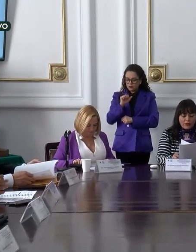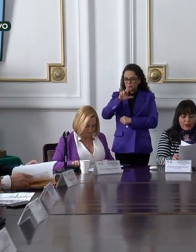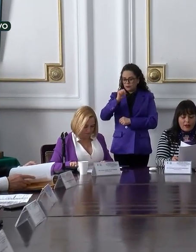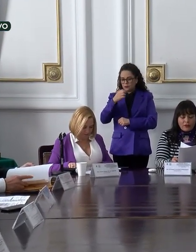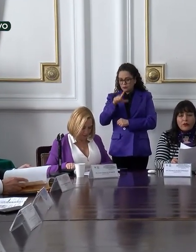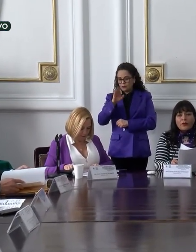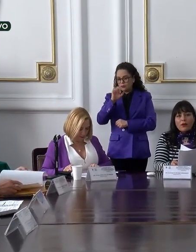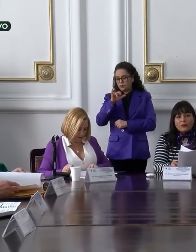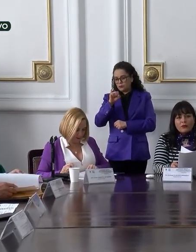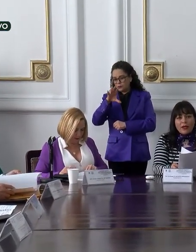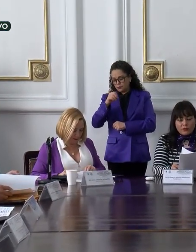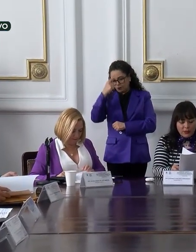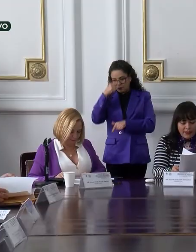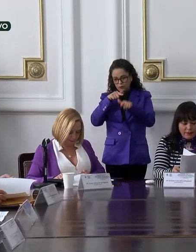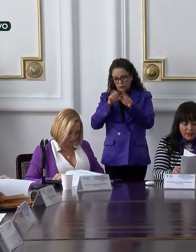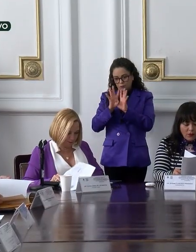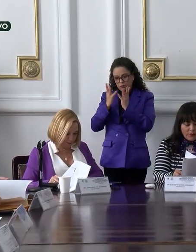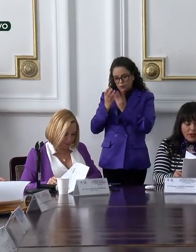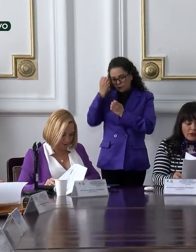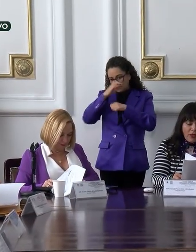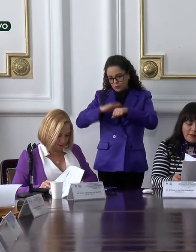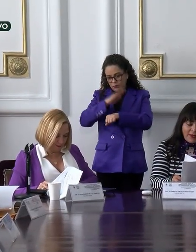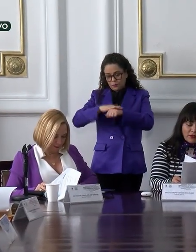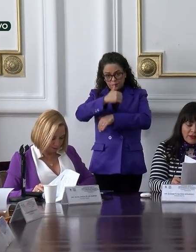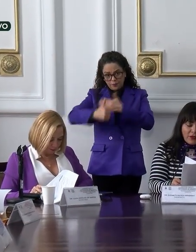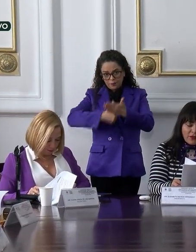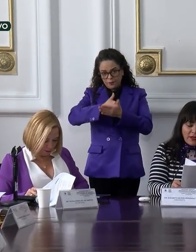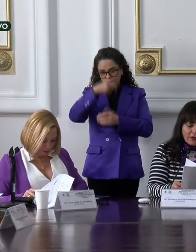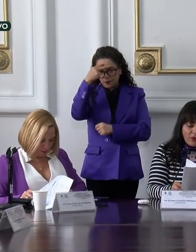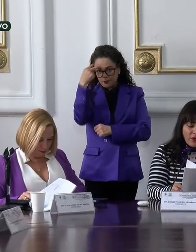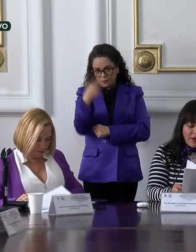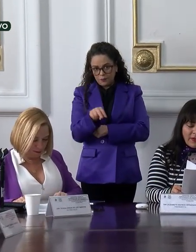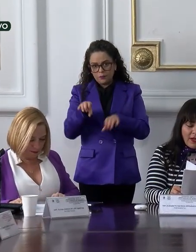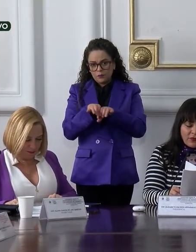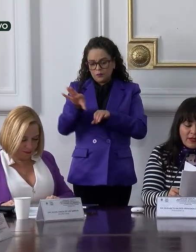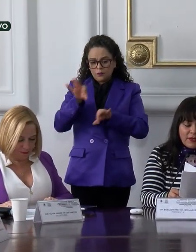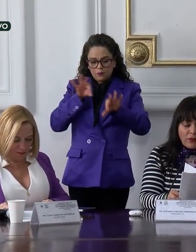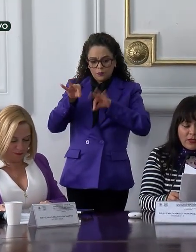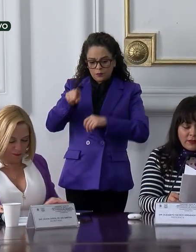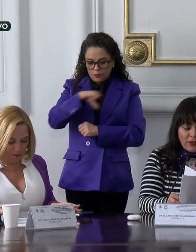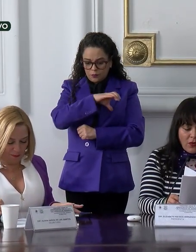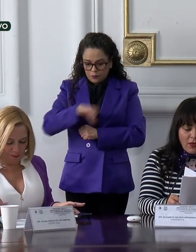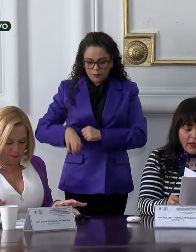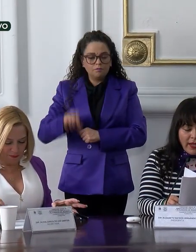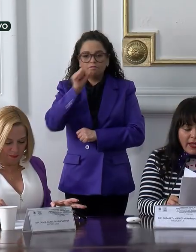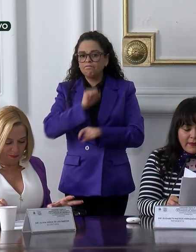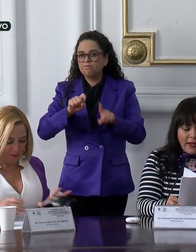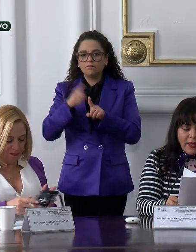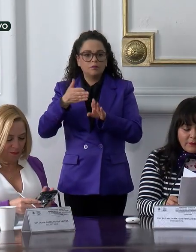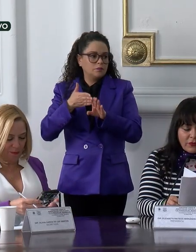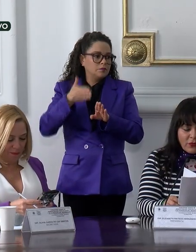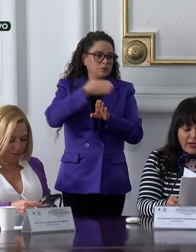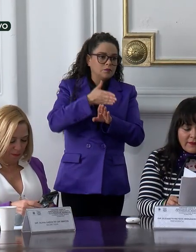periodo adicional el Consejo de Evaluación de la Ciudad de México. Toda vez que los criterios de selección fueron aplicados en el mismo sentido que